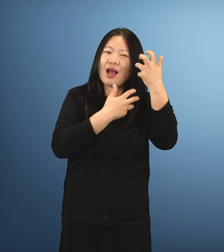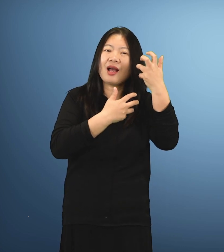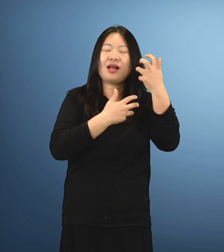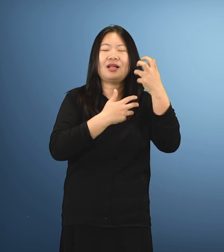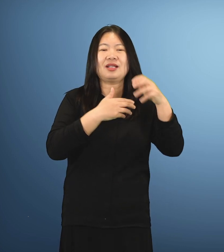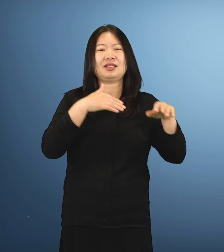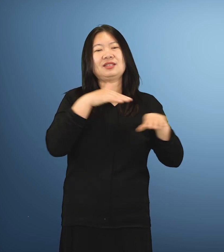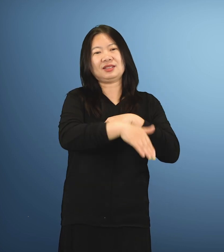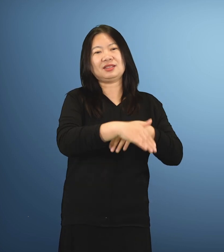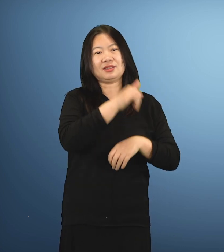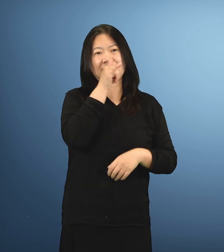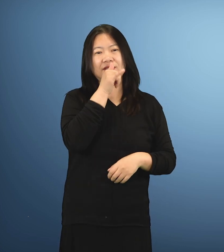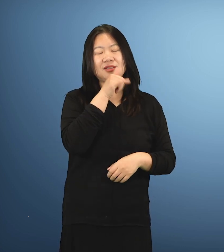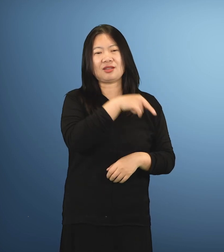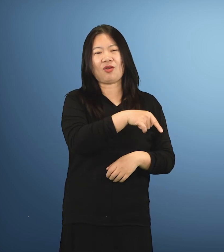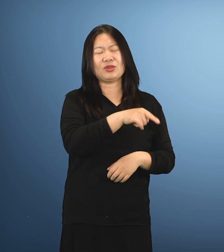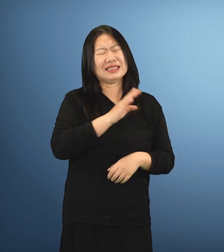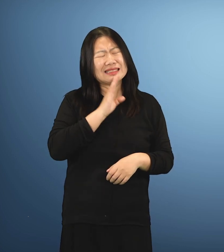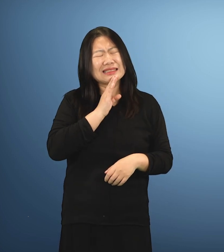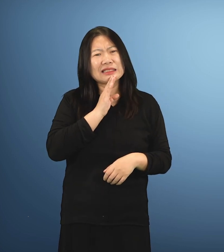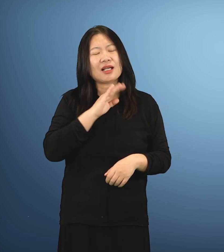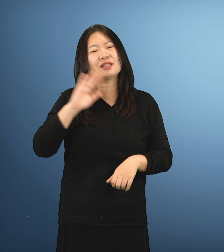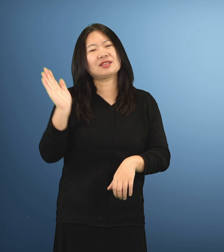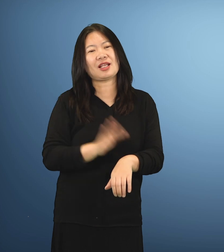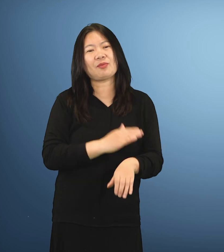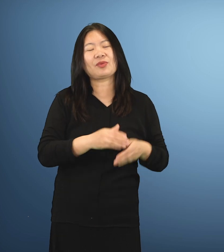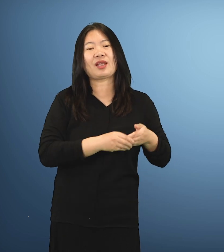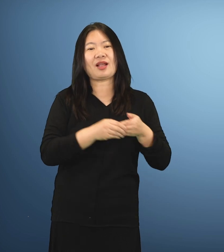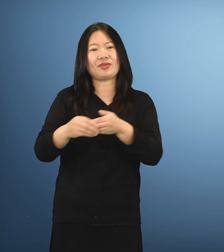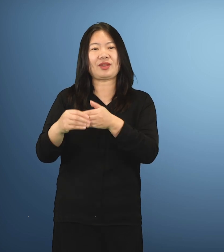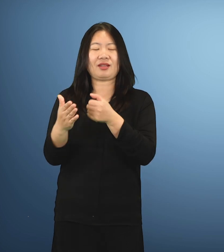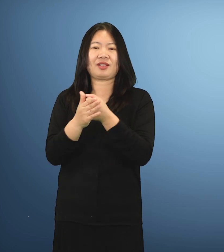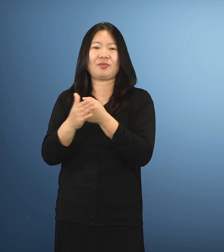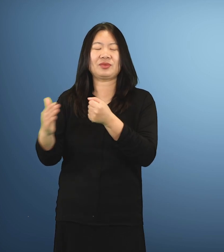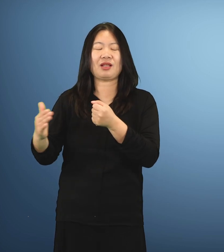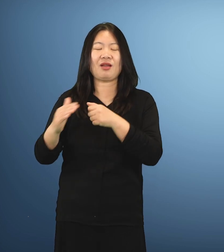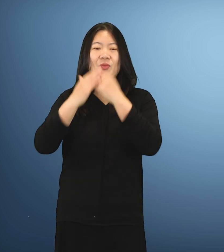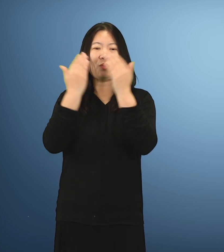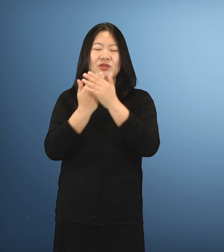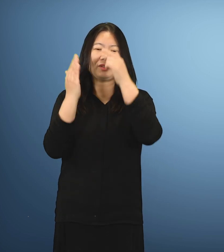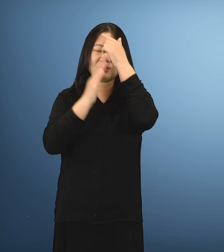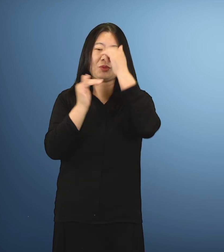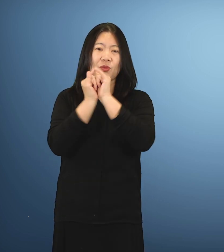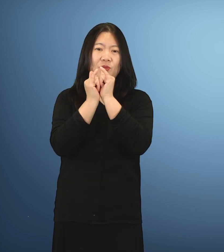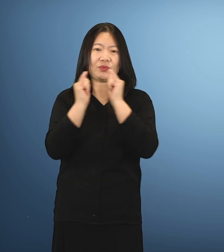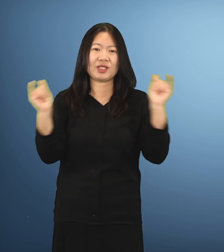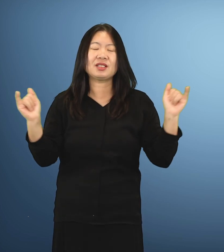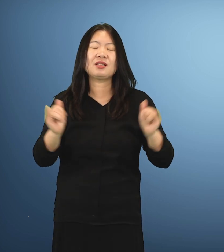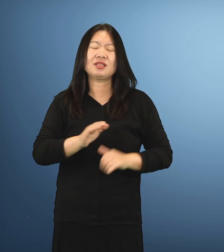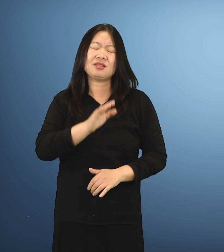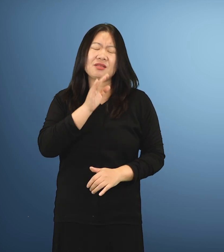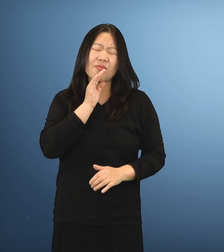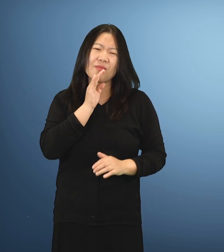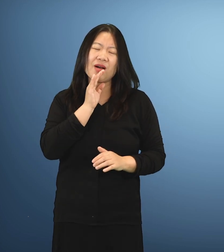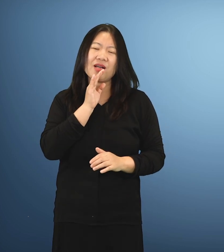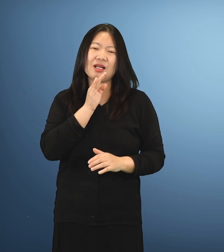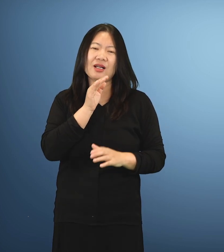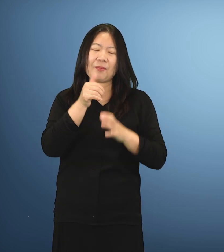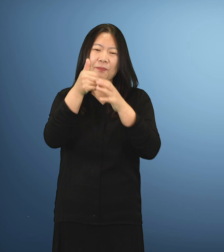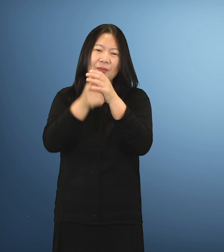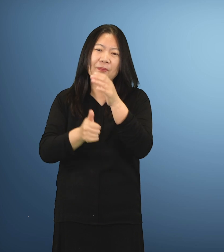상상할 수 없는 잘못된 안내를 통해서 온 성도들을 구렁텅이에 빠뜨리고,